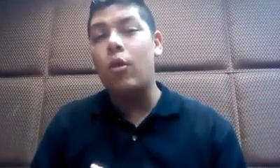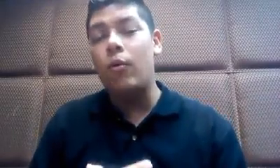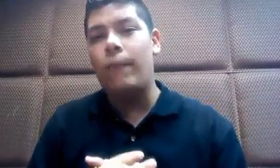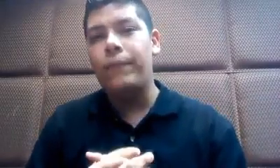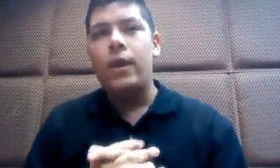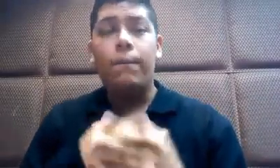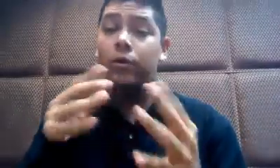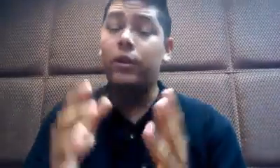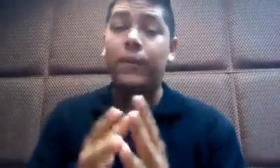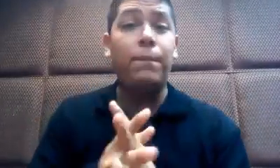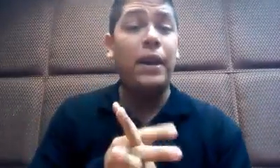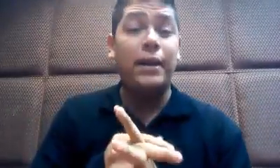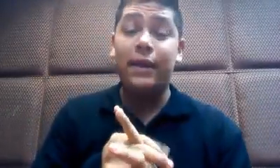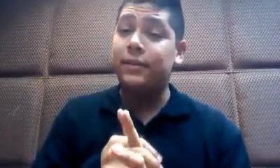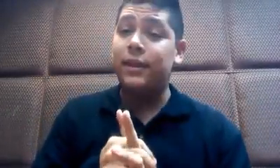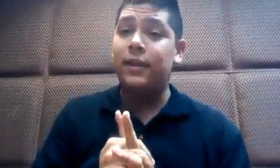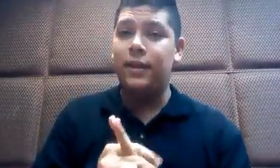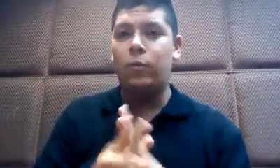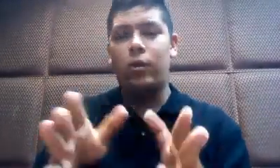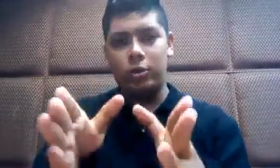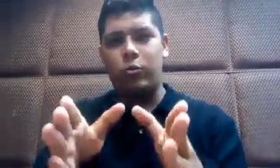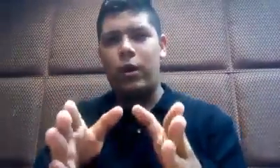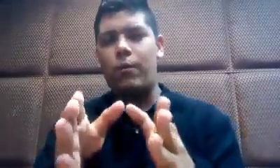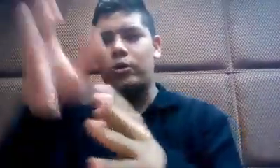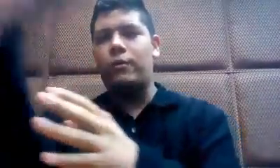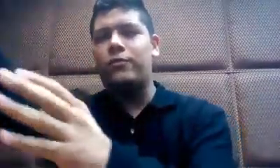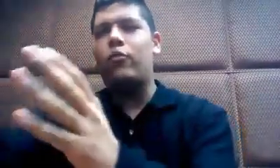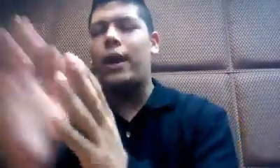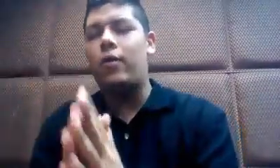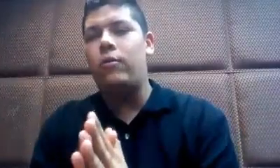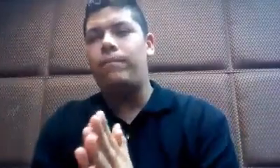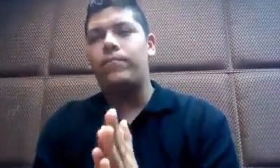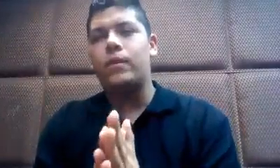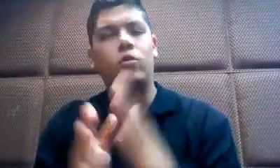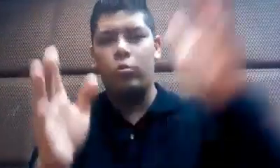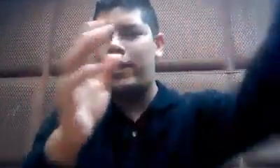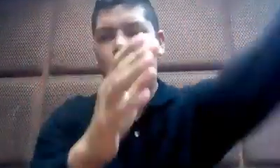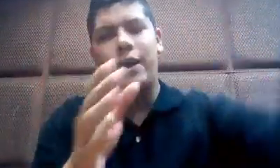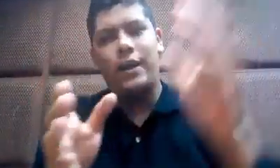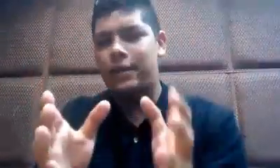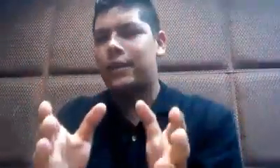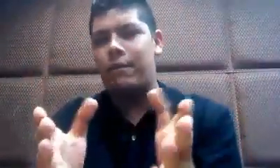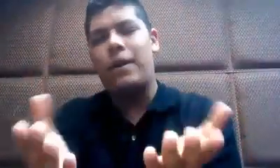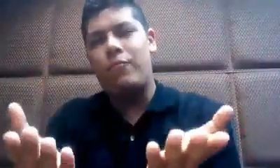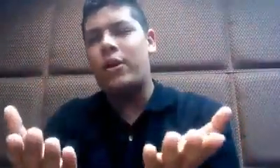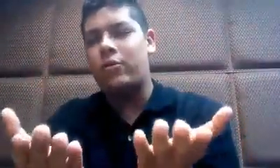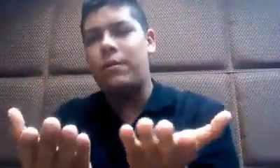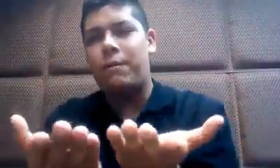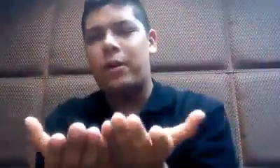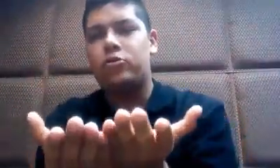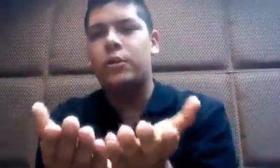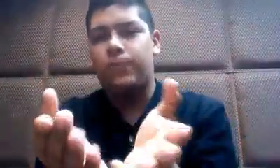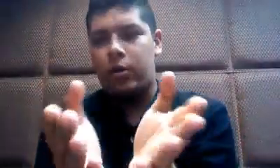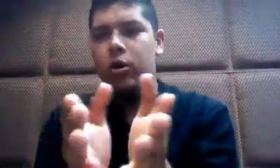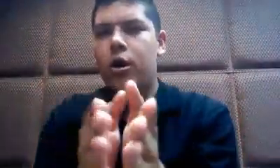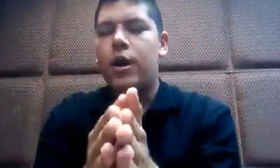incómodo. Pero también para la gente, y bueno, esto va un poquito más enfocado, bueno, va enfocado también para los hombres, pero a